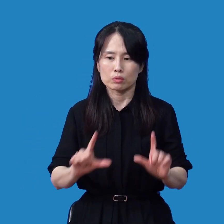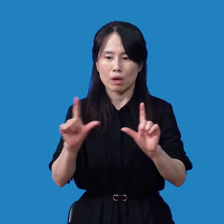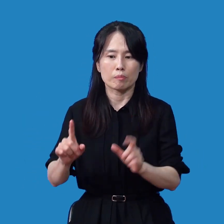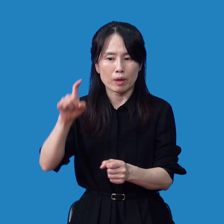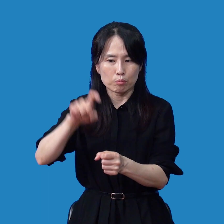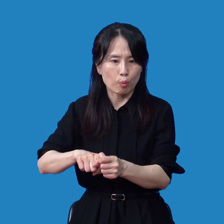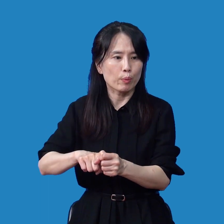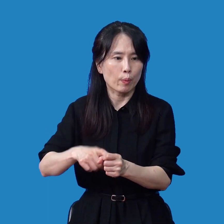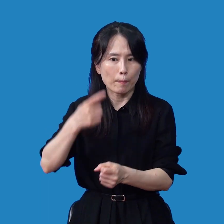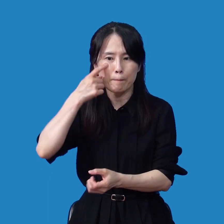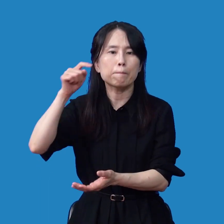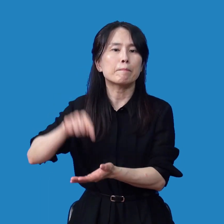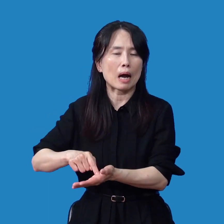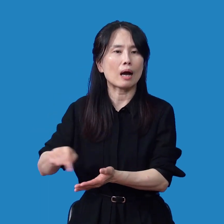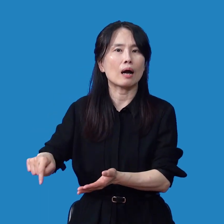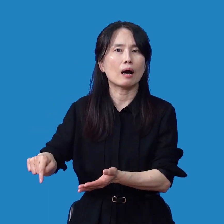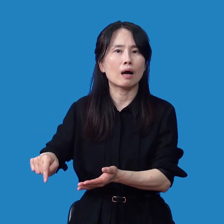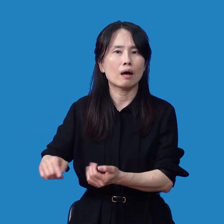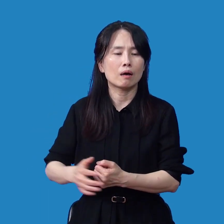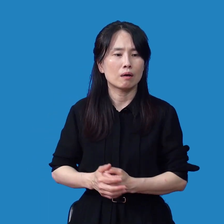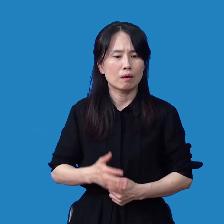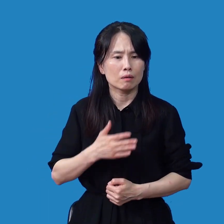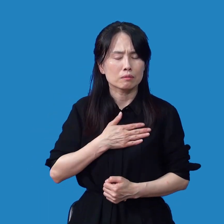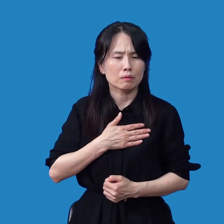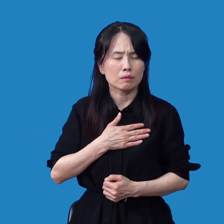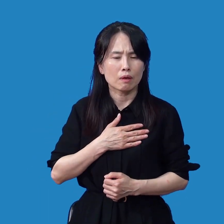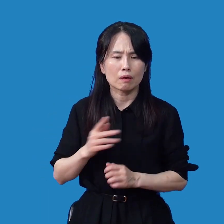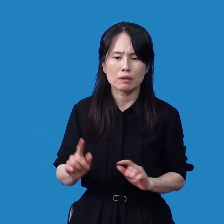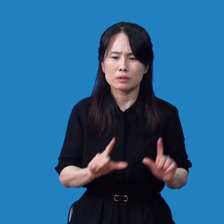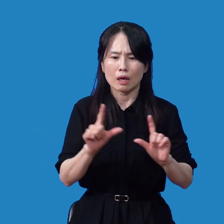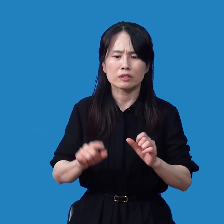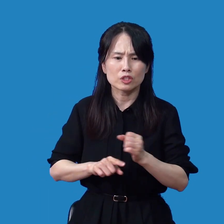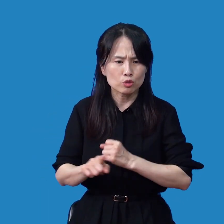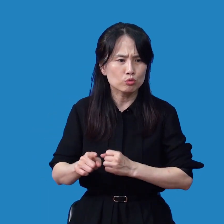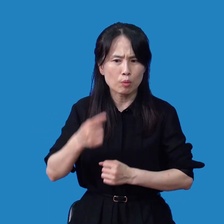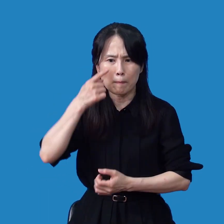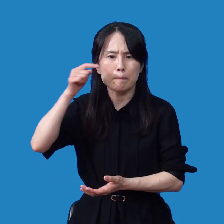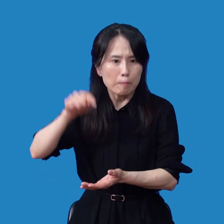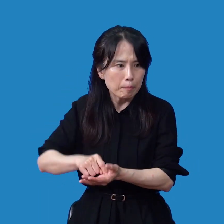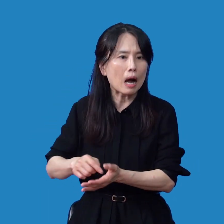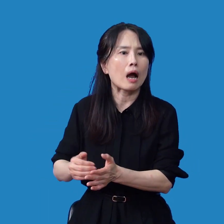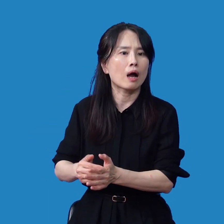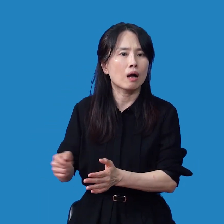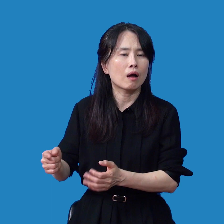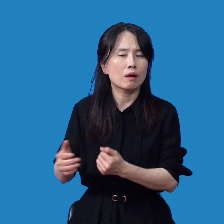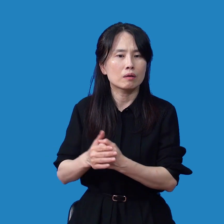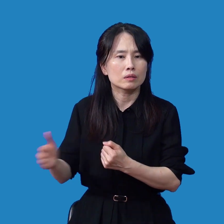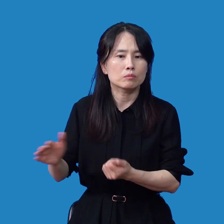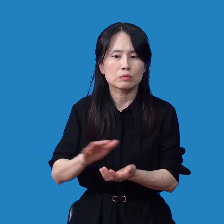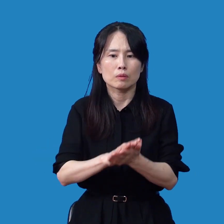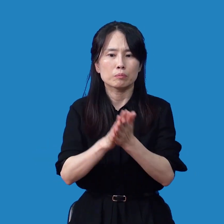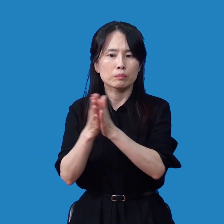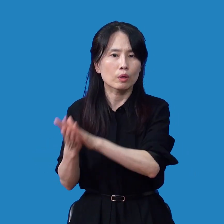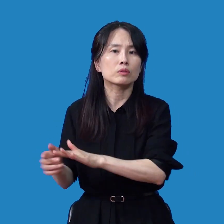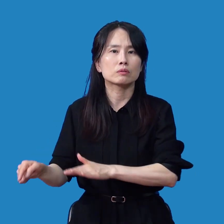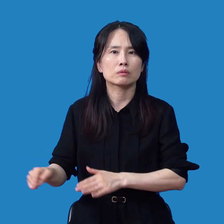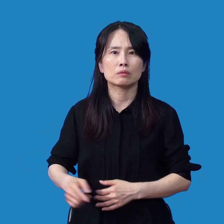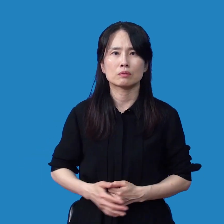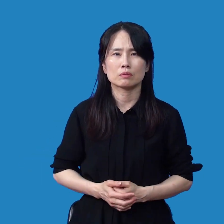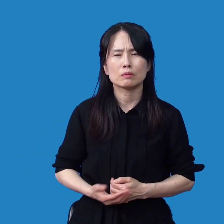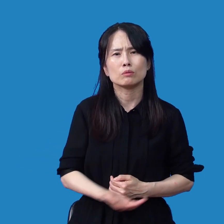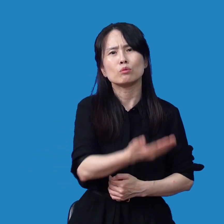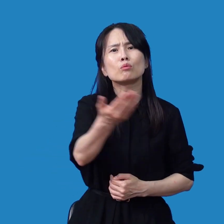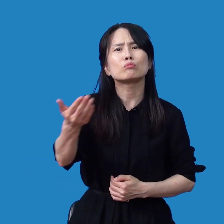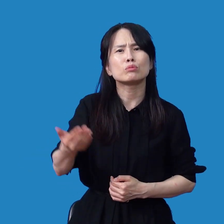찾은 것입니다. 자기 존재의 이유를 나름대로 찾은 것입니다. 그러니까 달라졌습니다.